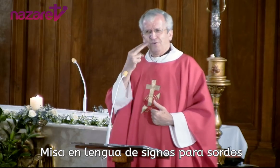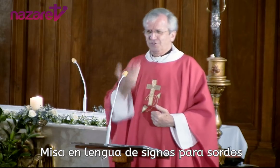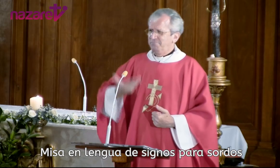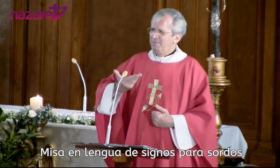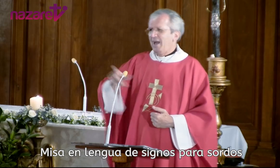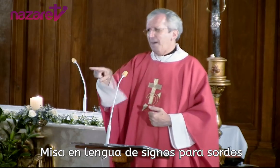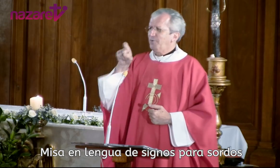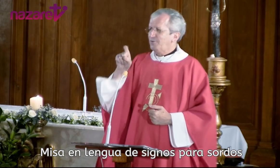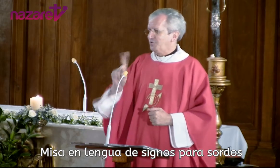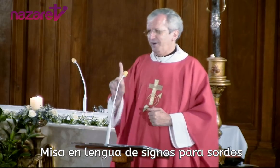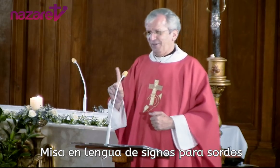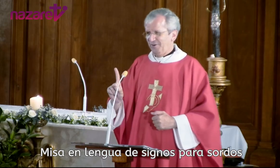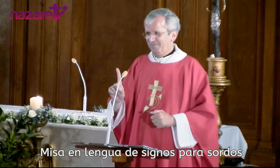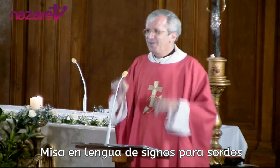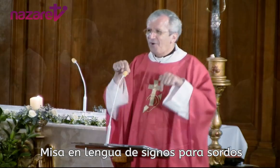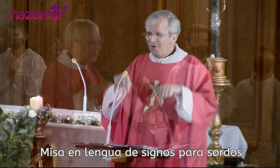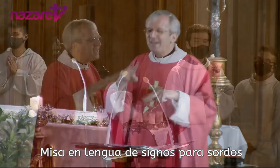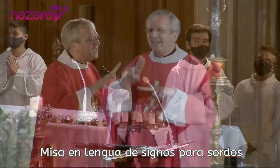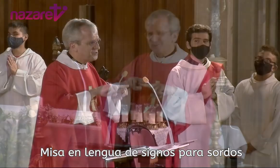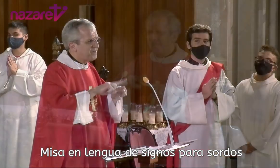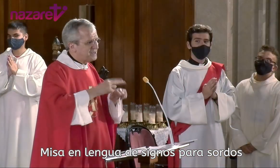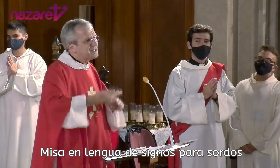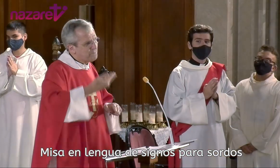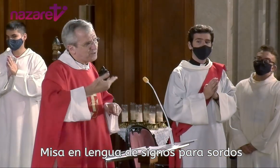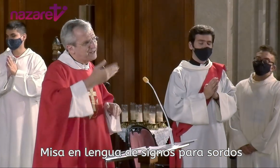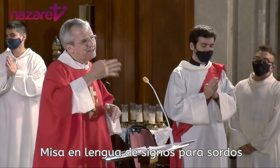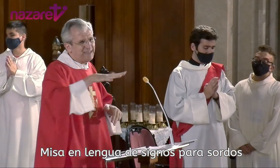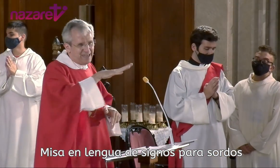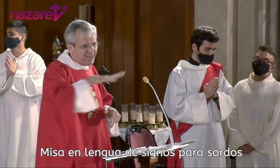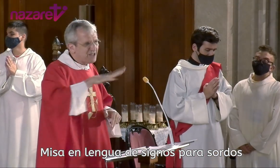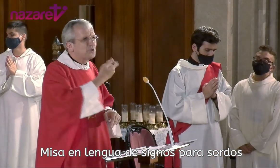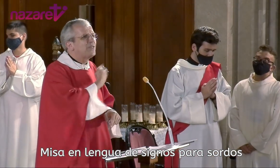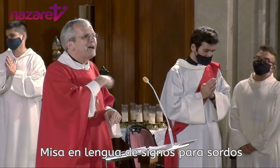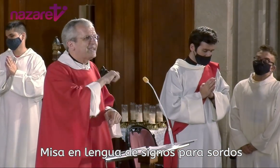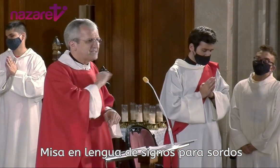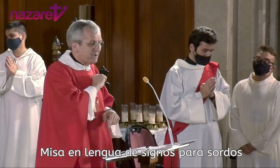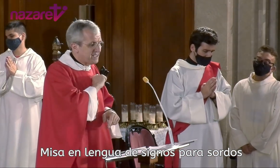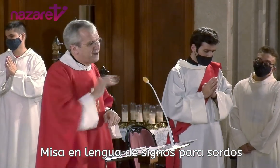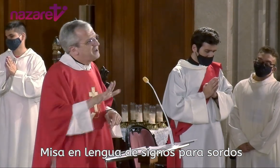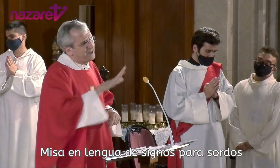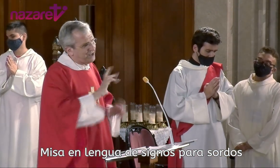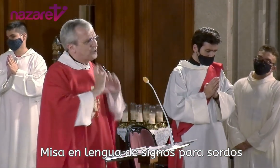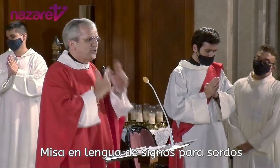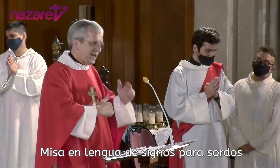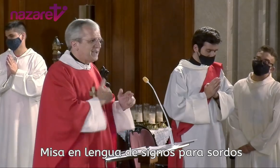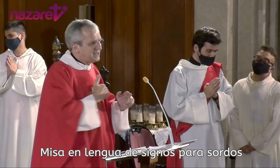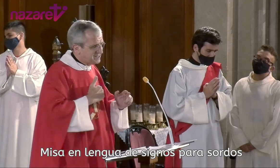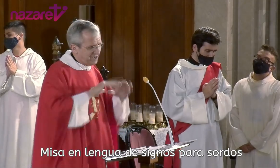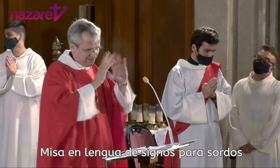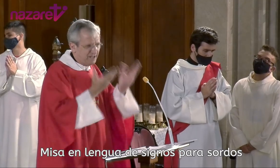Alfonso ha podido escoger? No. Hoy es una fiesta importante en toda España, en toda la Iglesia del